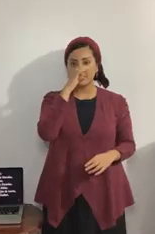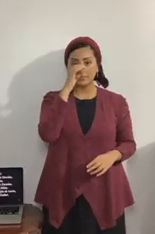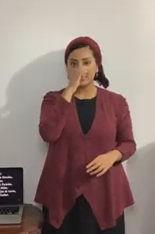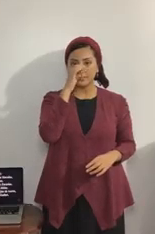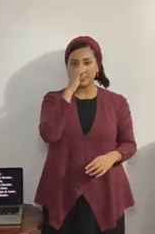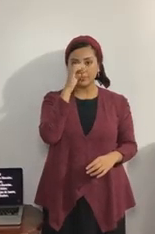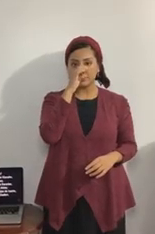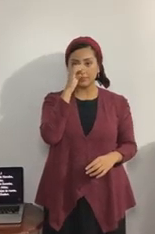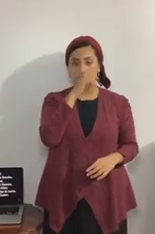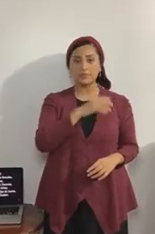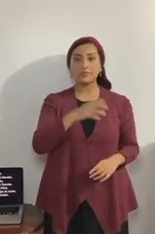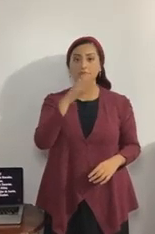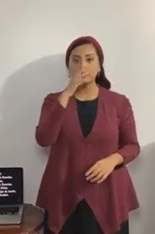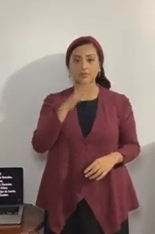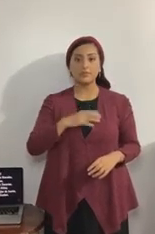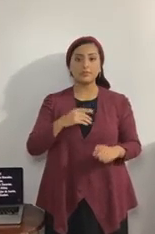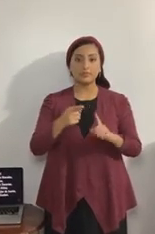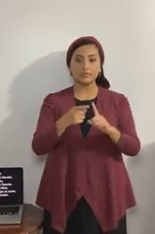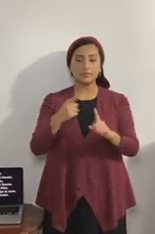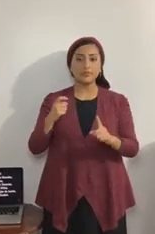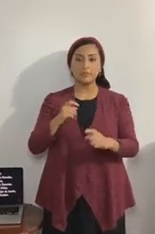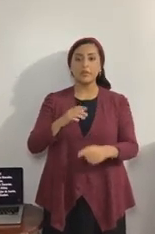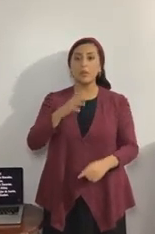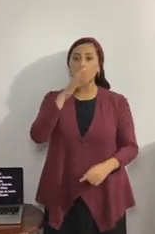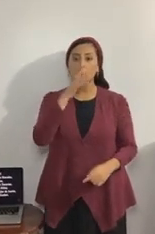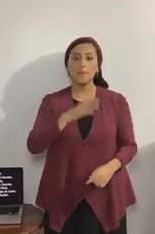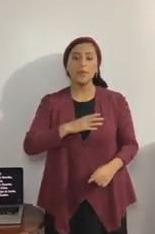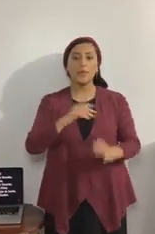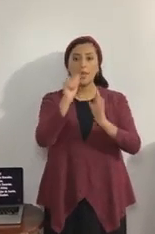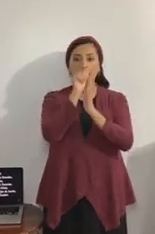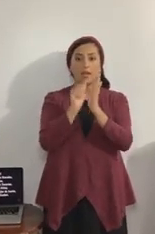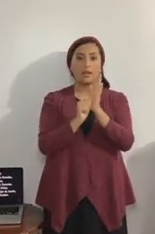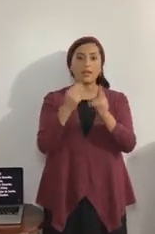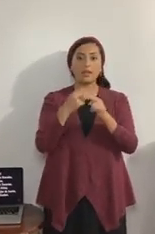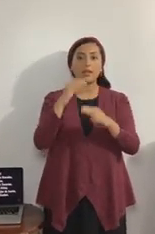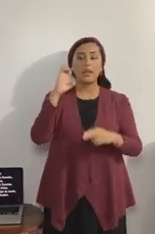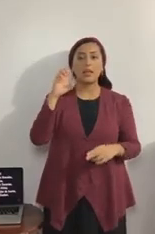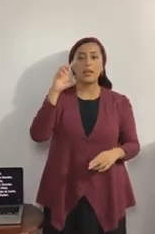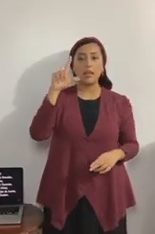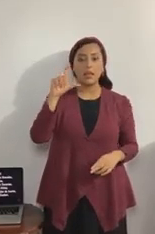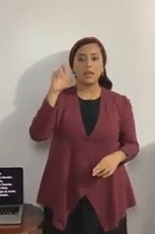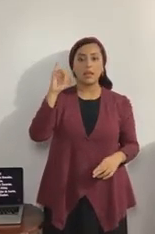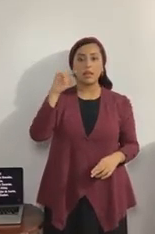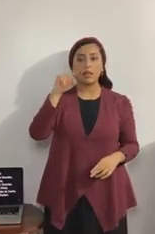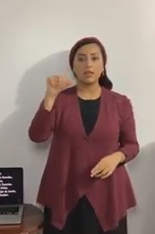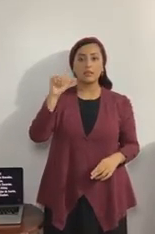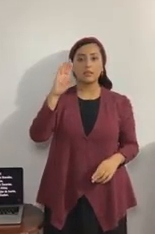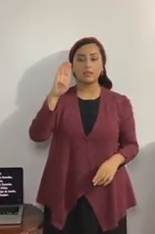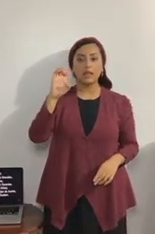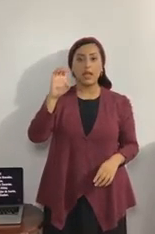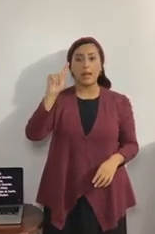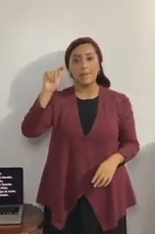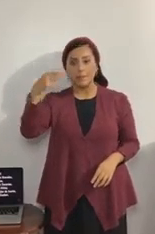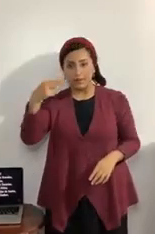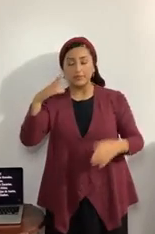Su mujer era de las hijas de Aarón y se llamaba Elizabeth. Ahí sigue la narración que ella era